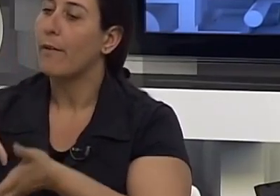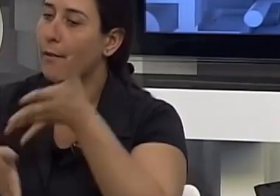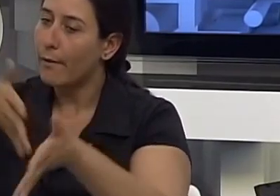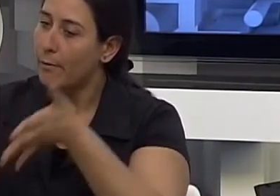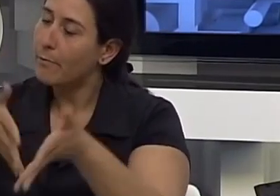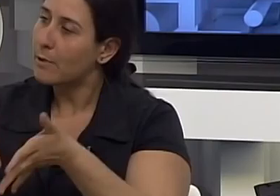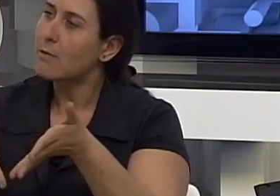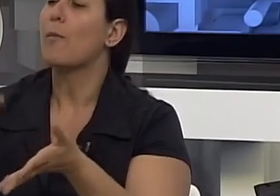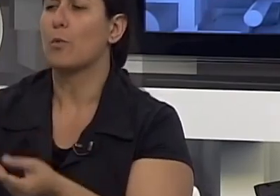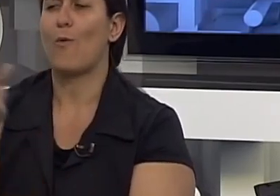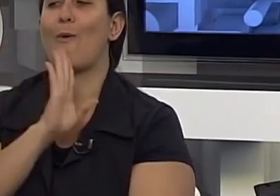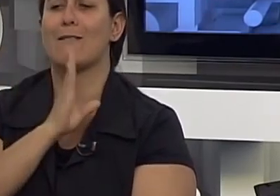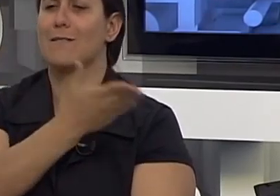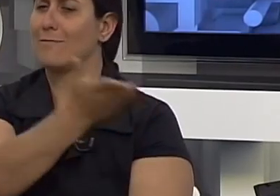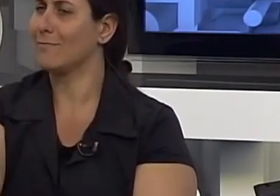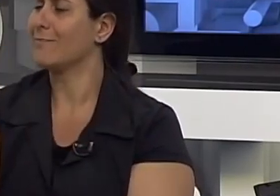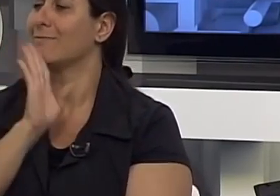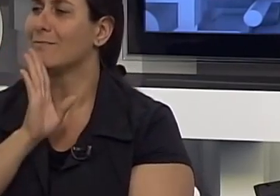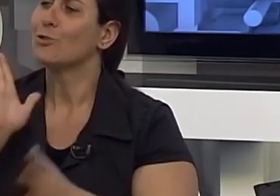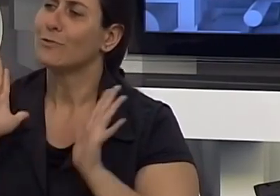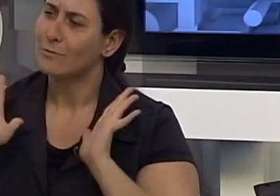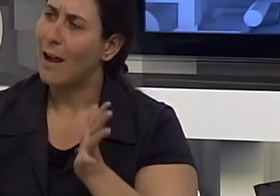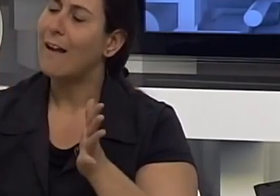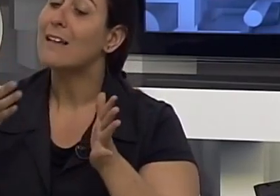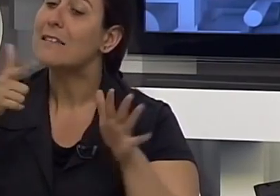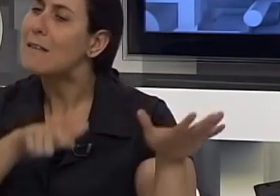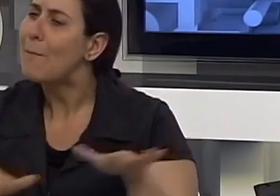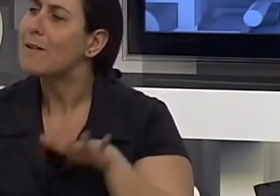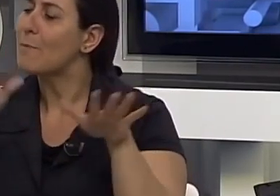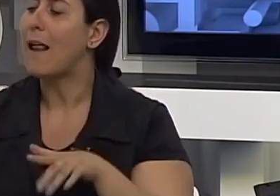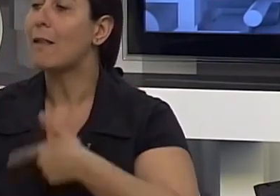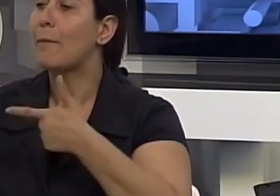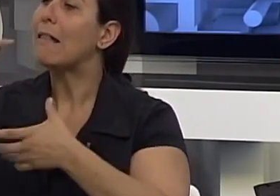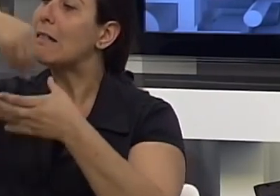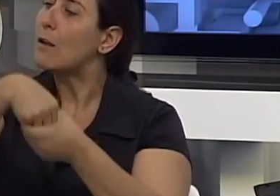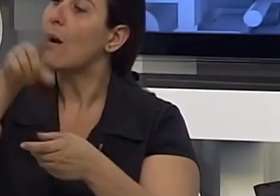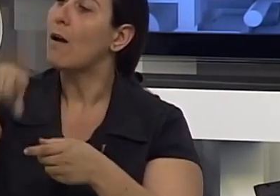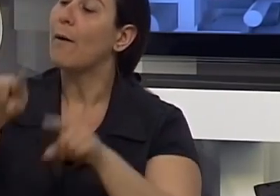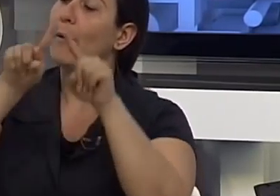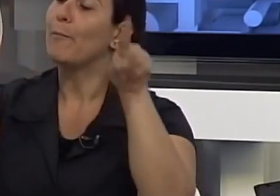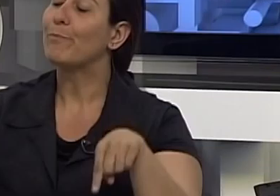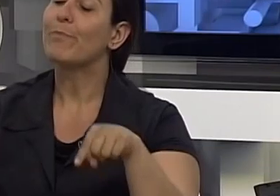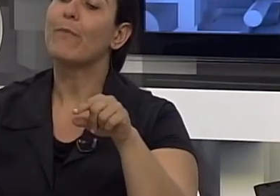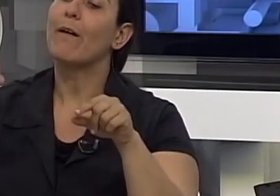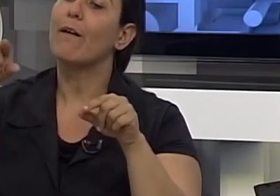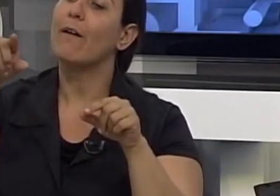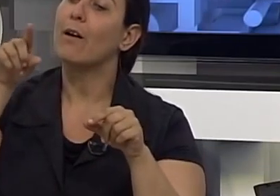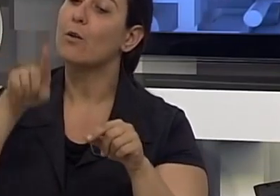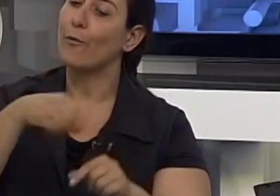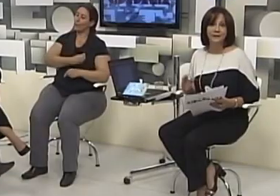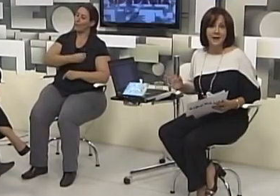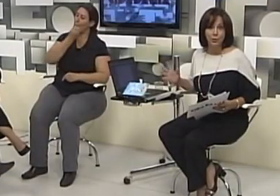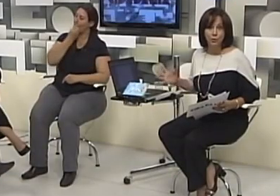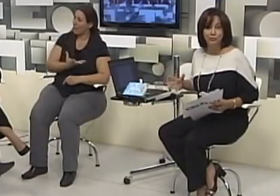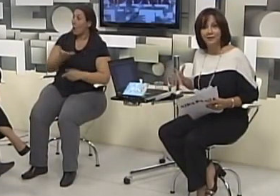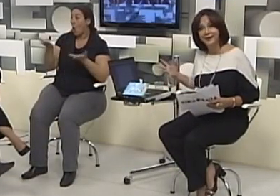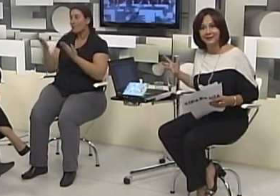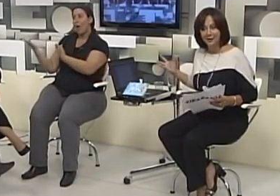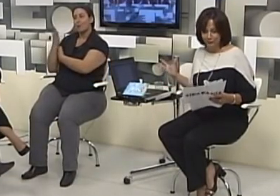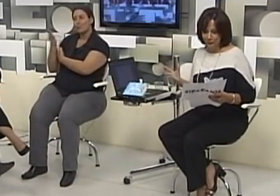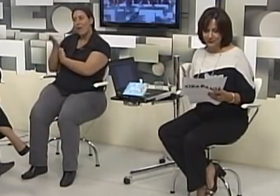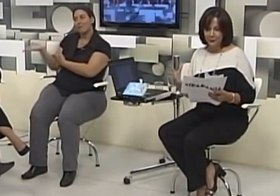Libras, muito conhecida de vocês aqui, que trabalha semanalmente no programa Viva Bem, a Maria Cristina Laguna. E ela vai nos auxiliar